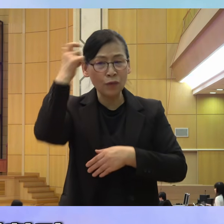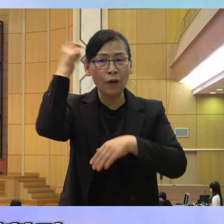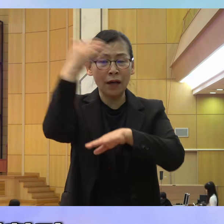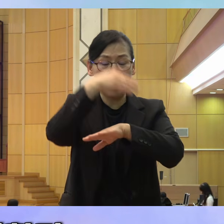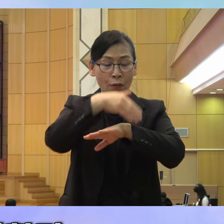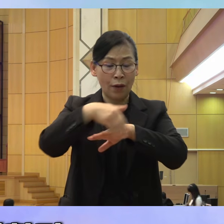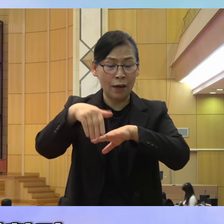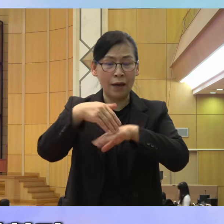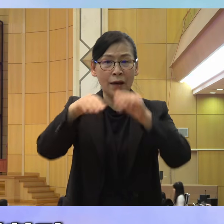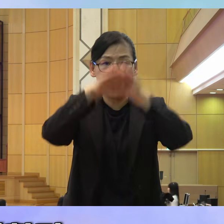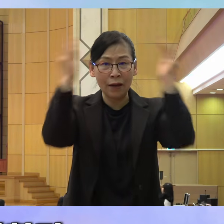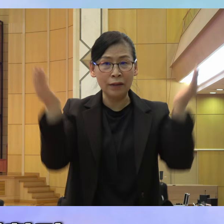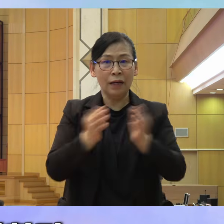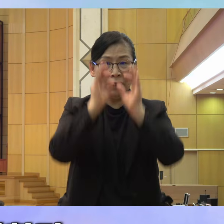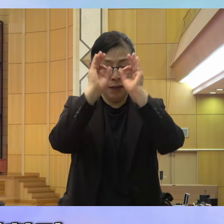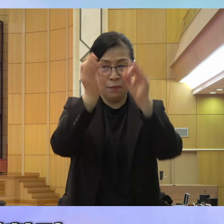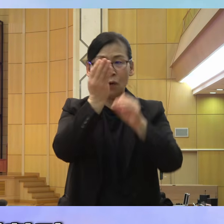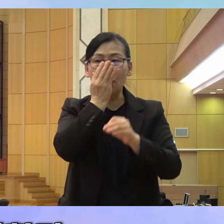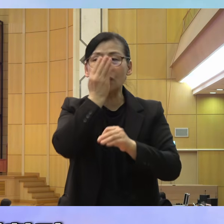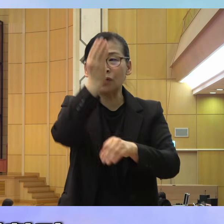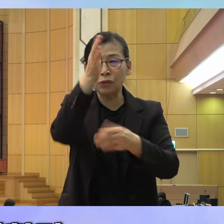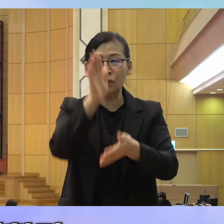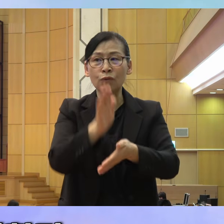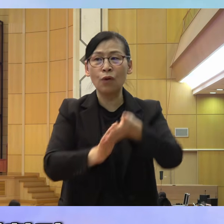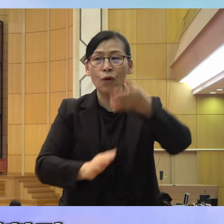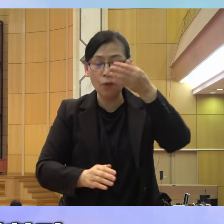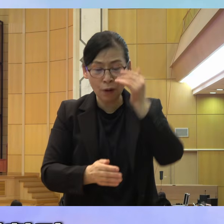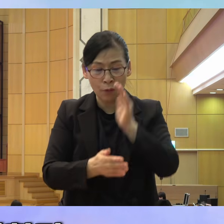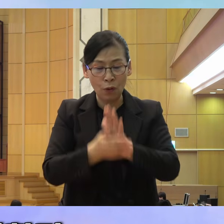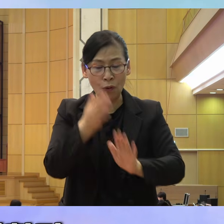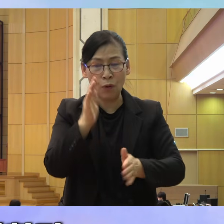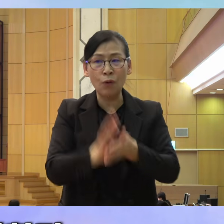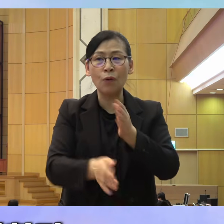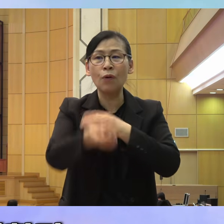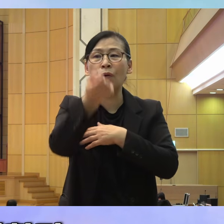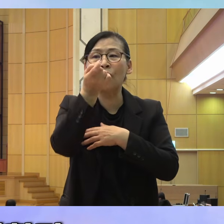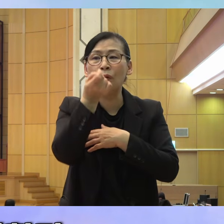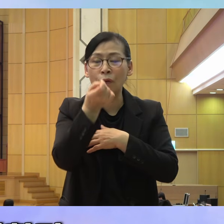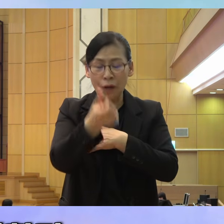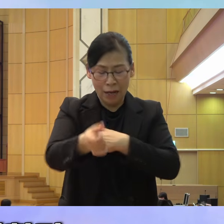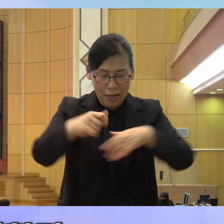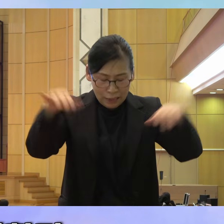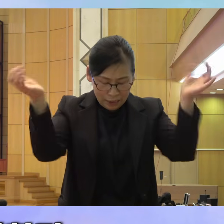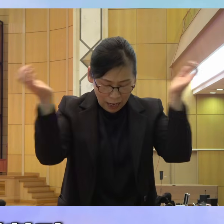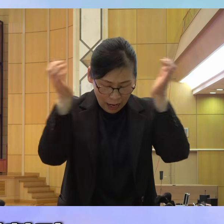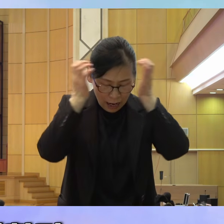크신 계획 다 볼 수도 없고